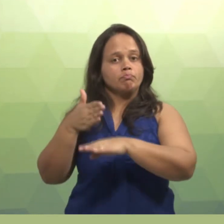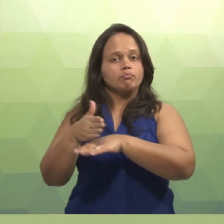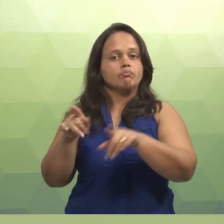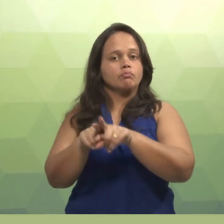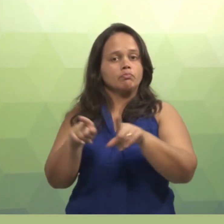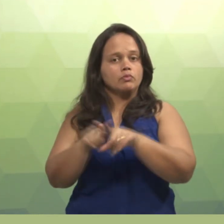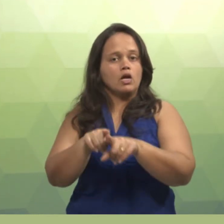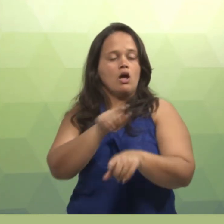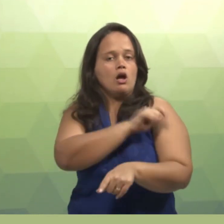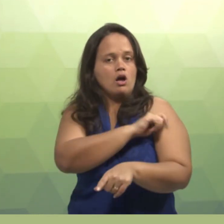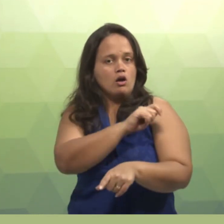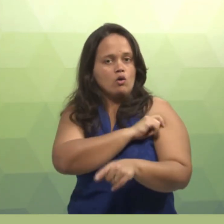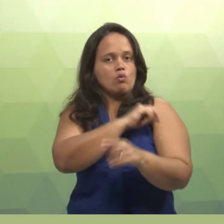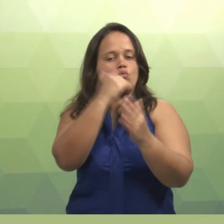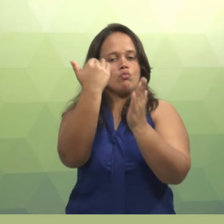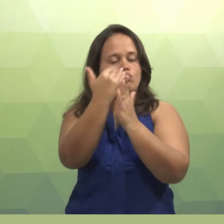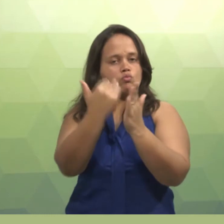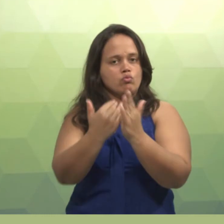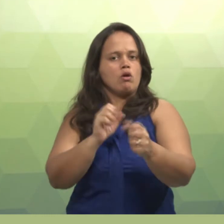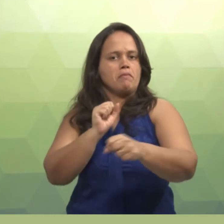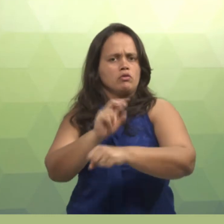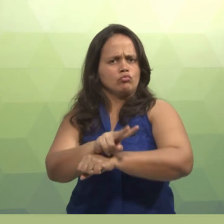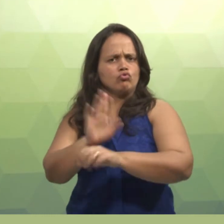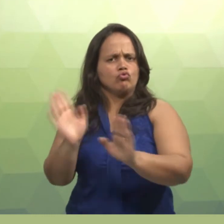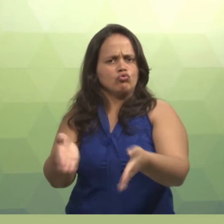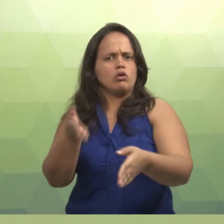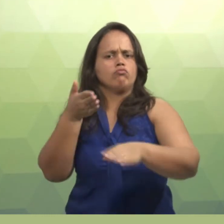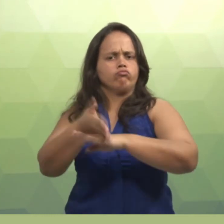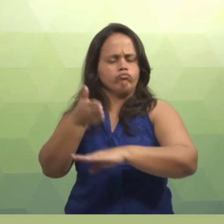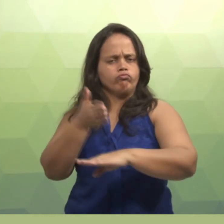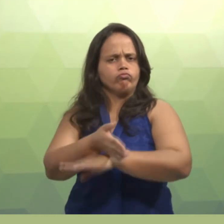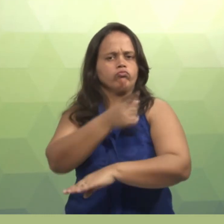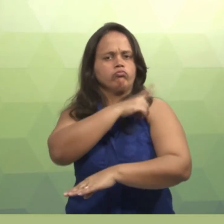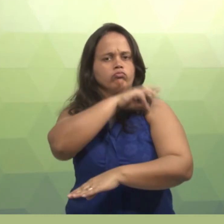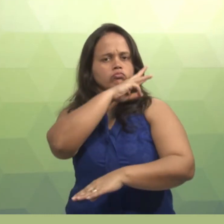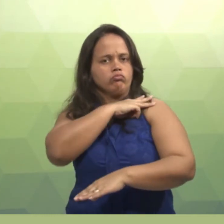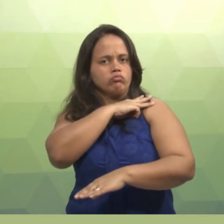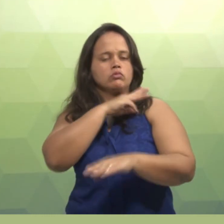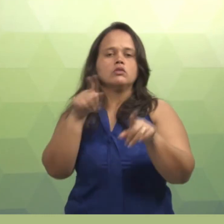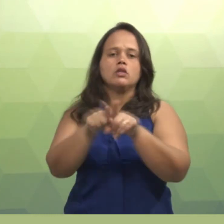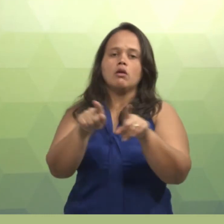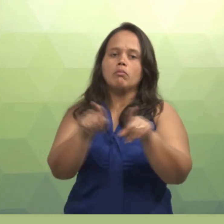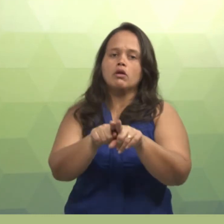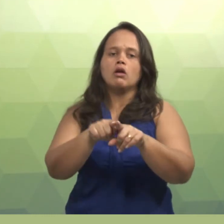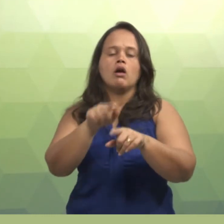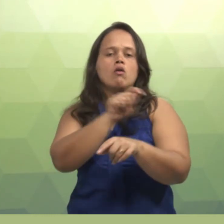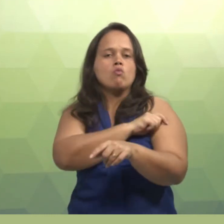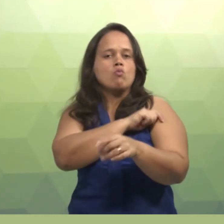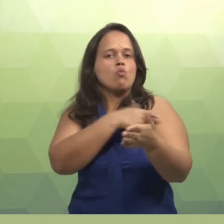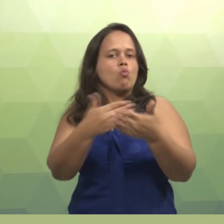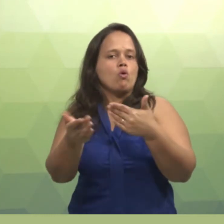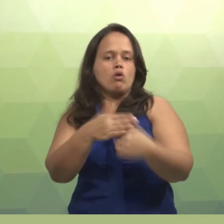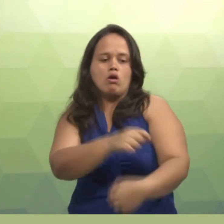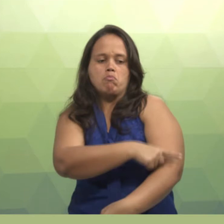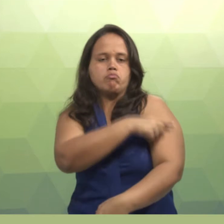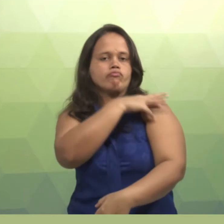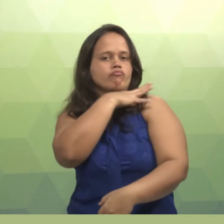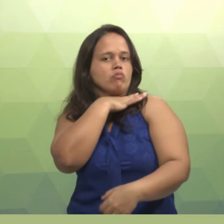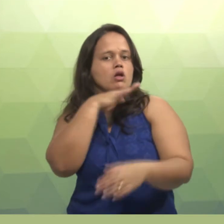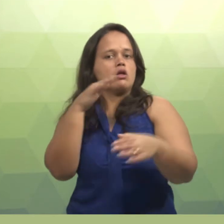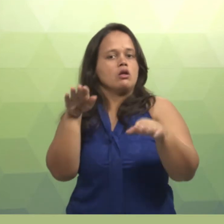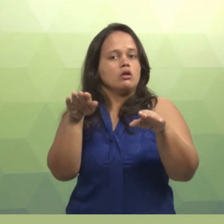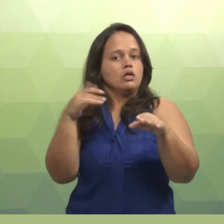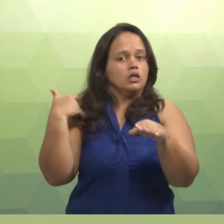Participam também do colegiado escolar os alunos regularmente matriculados e frequentes no ensino médio e alunos de quaisquer níveis